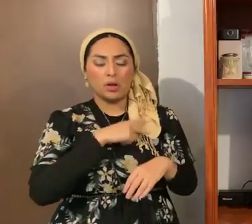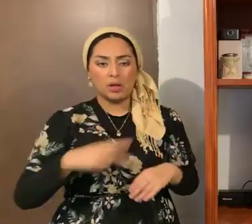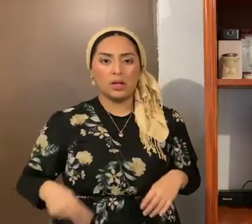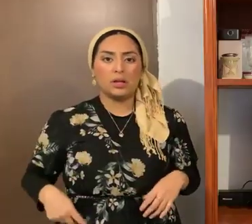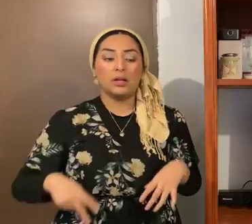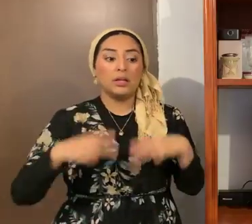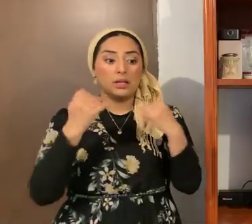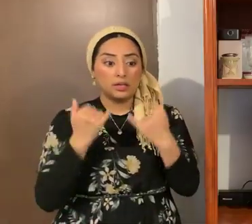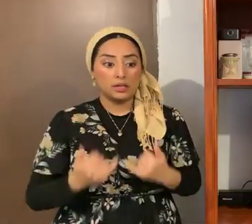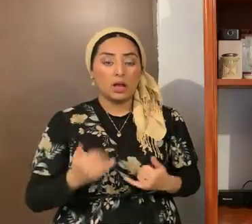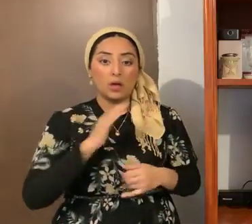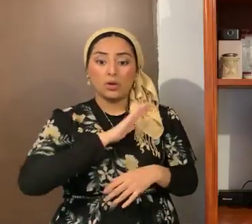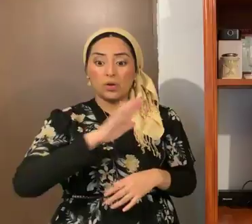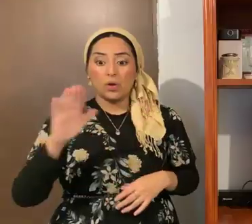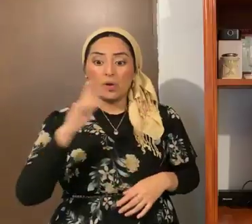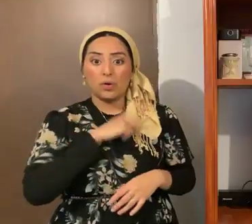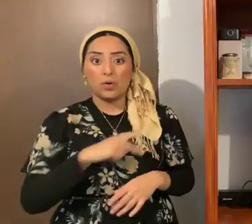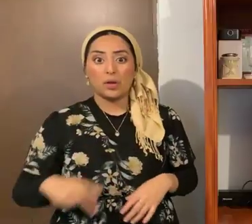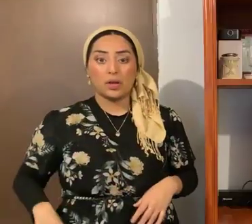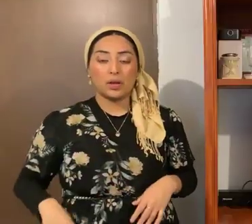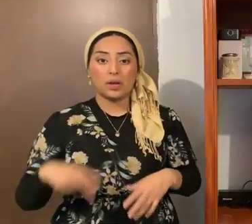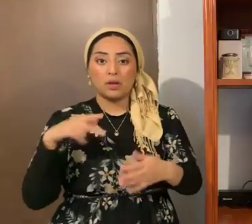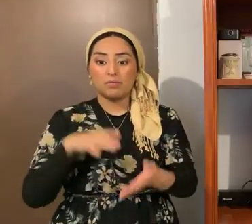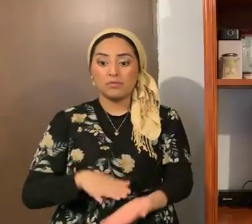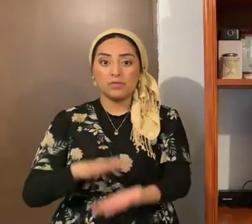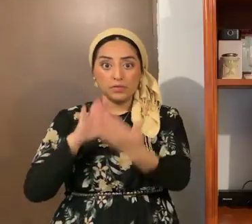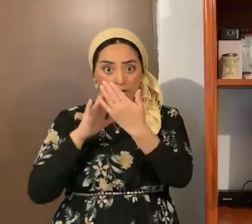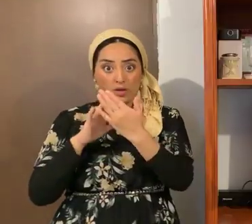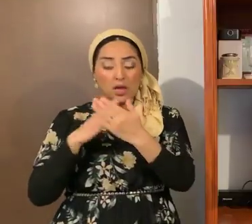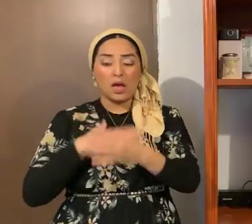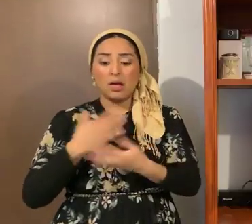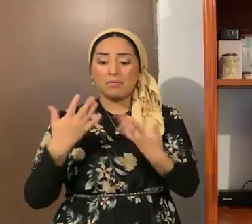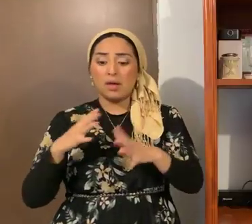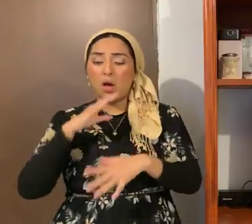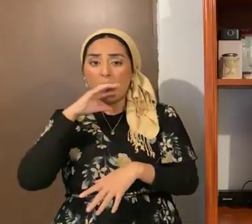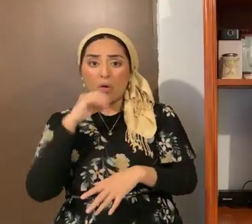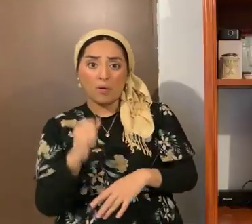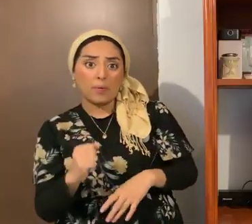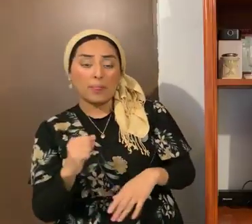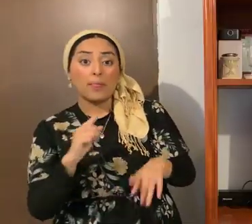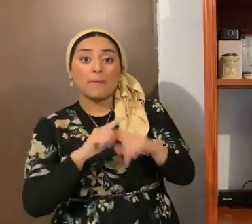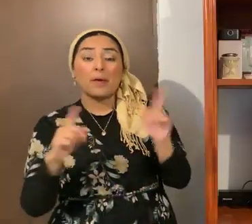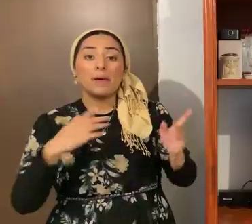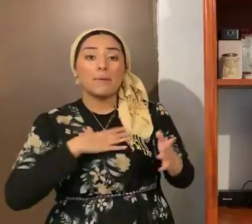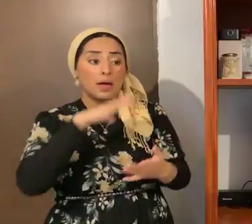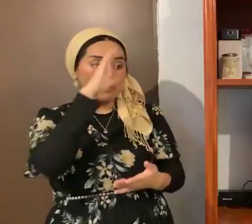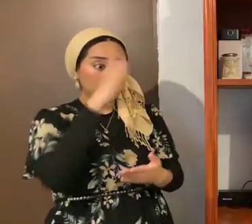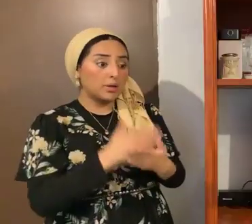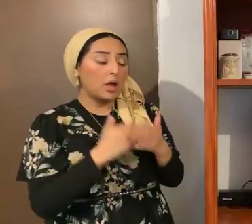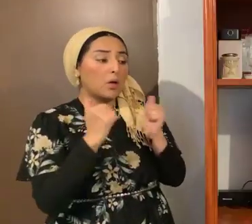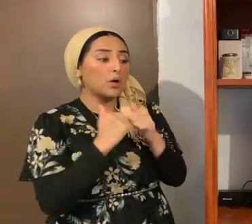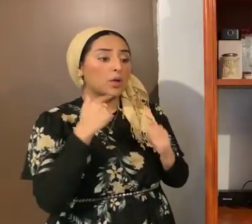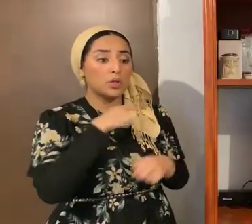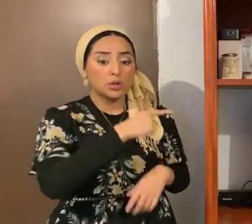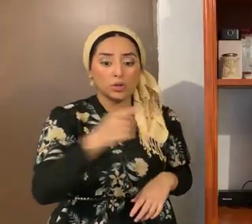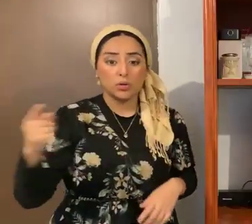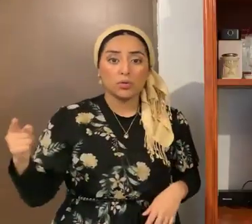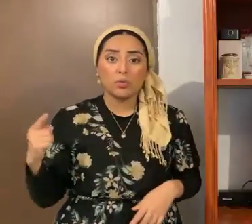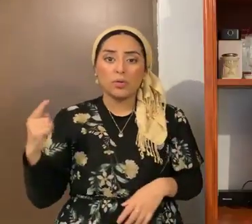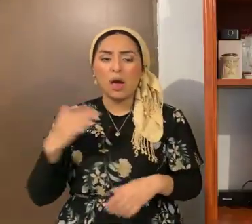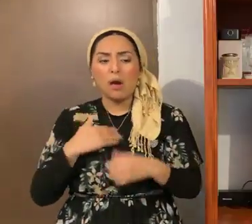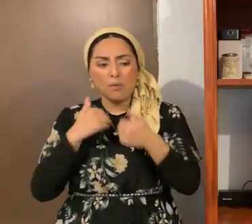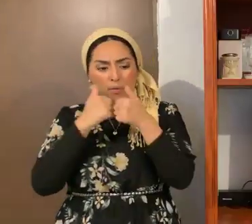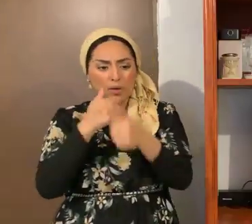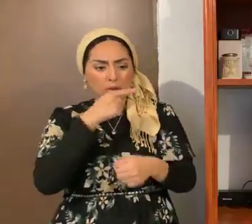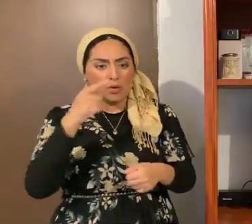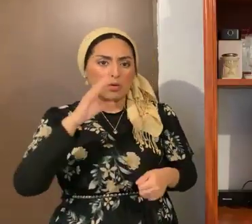Ahora pues, he aquí vuestro rey va delante de vosotros. Yo soy ya viejo y lleno de canas, pero mis hijos están con vosotros, y yo he andado delante de